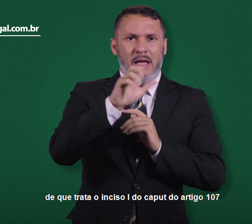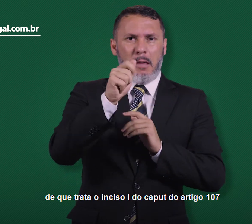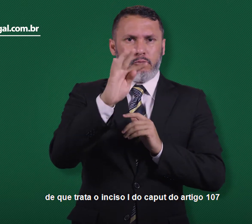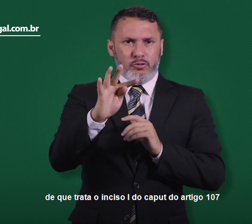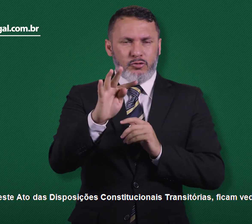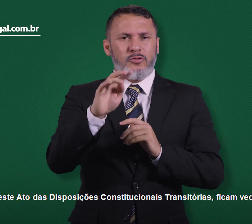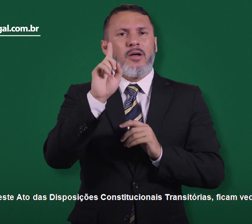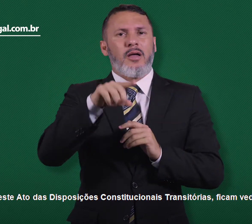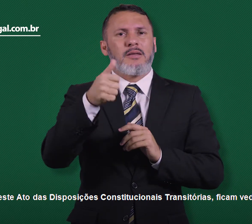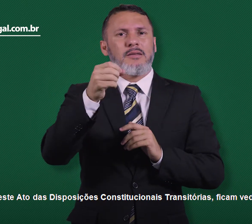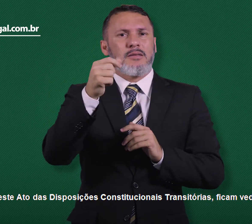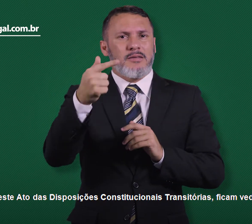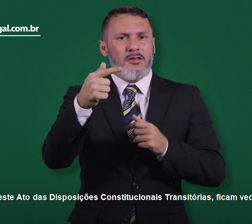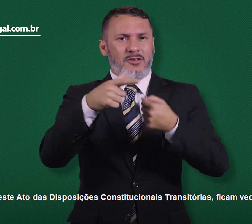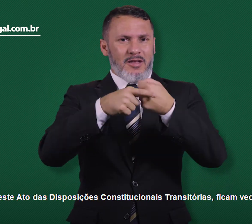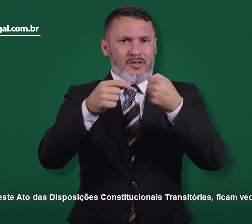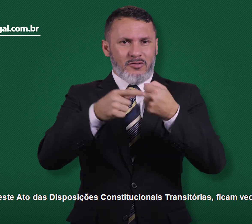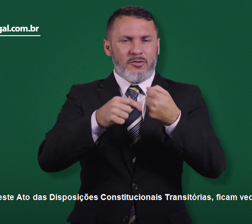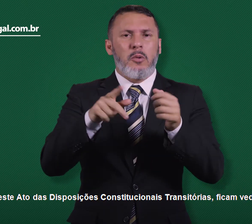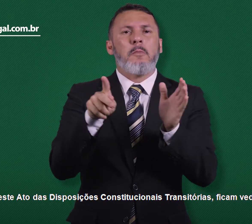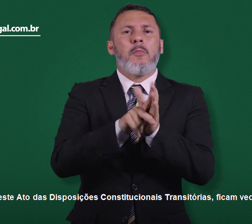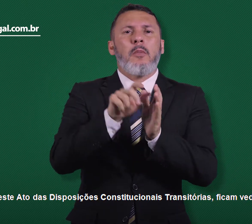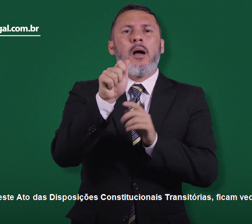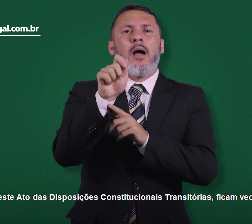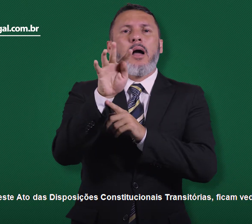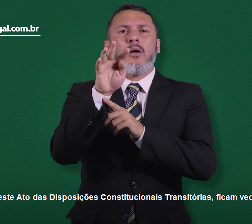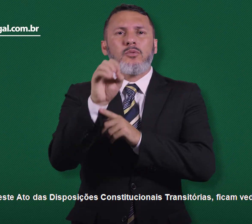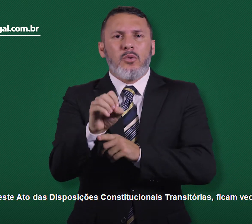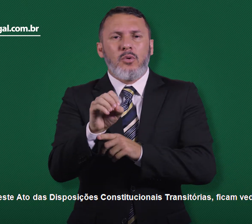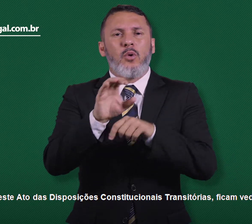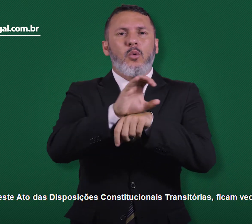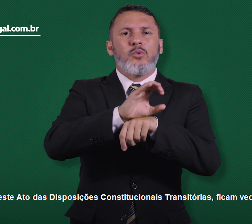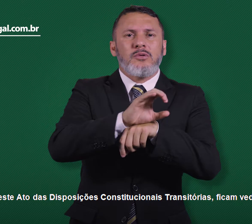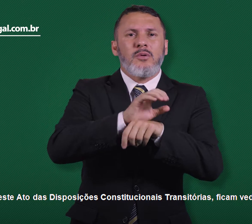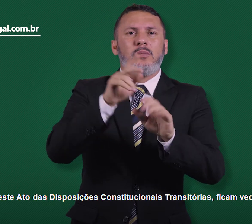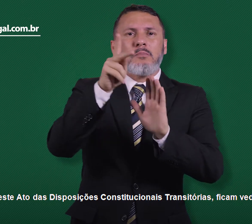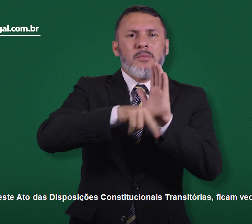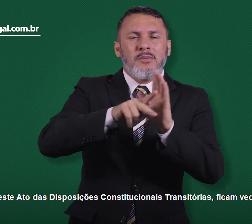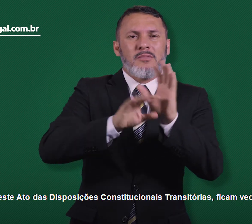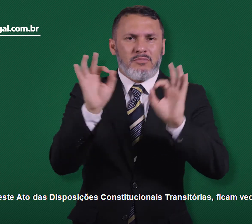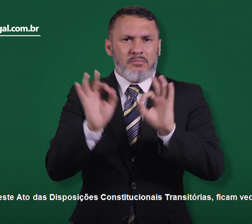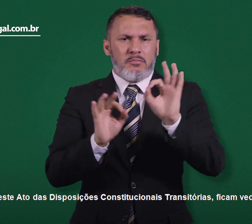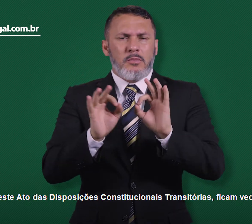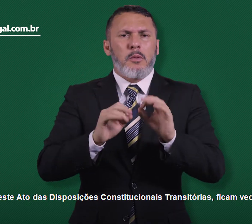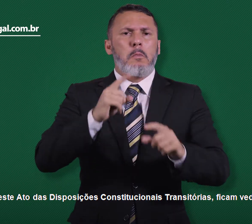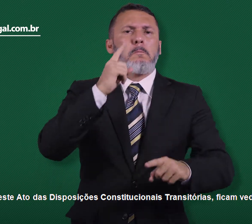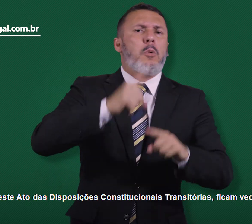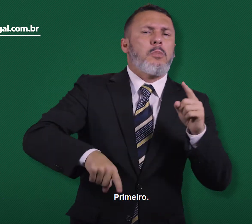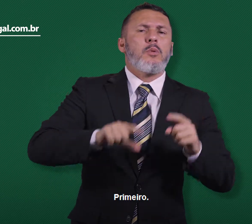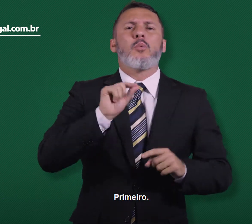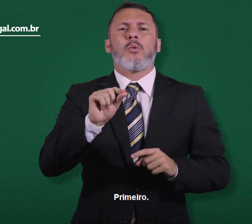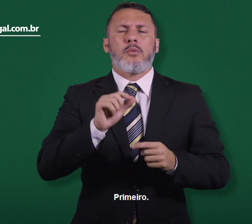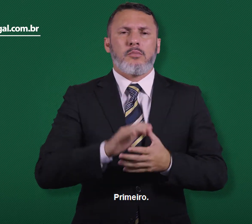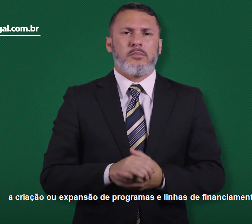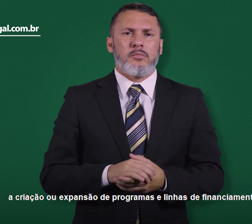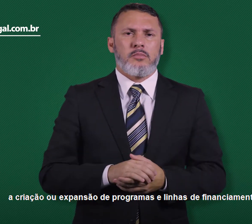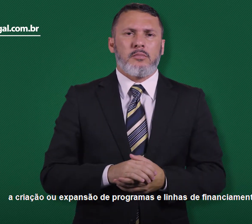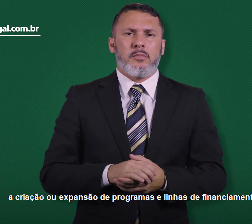107 deste ato das disposições constitucionais transitórias, ficam vedadas: primeiro, a criação